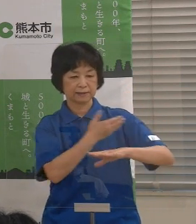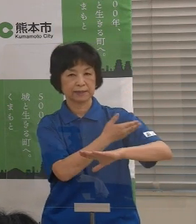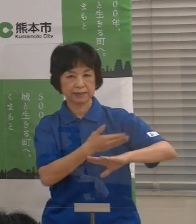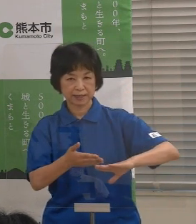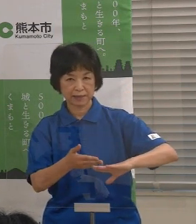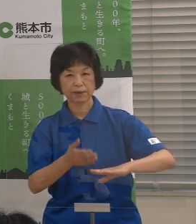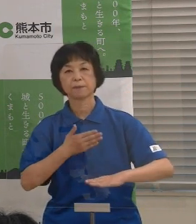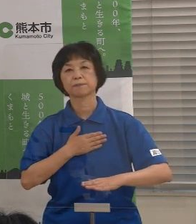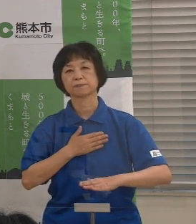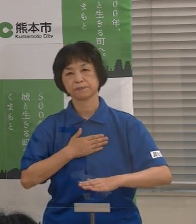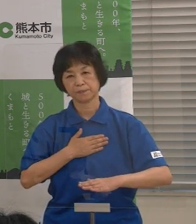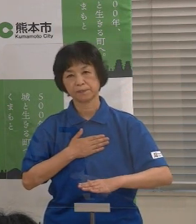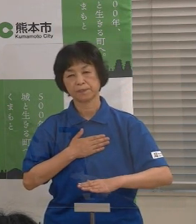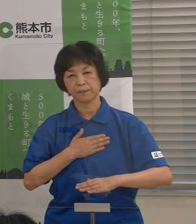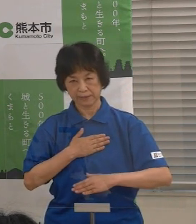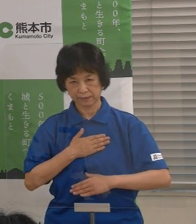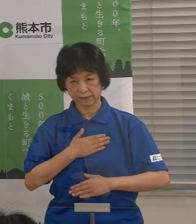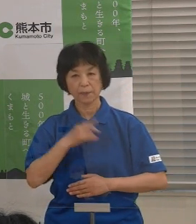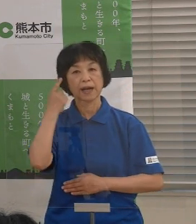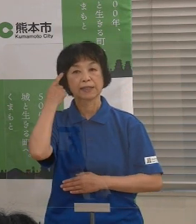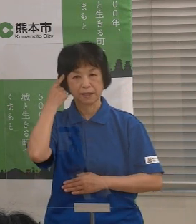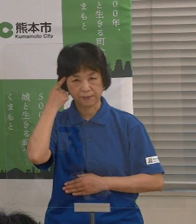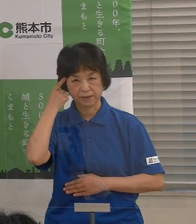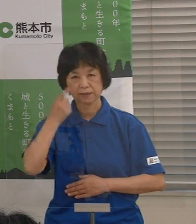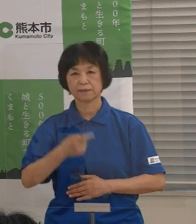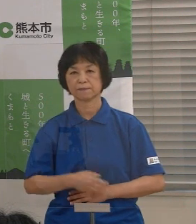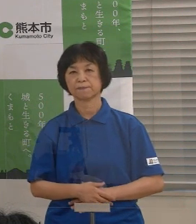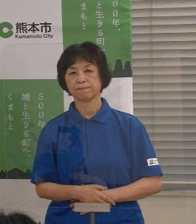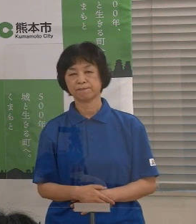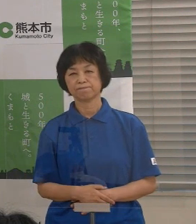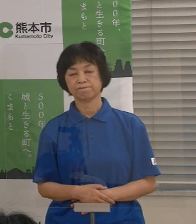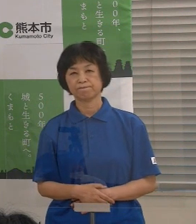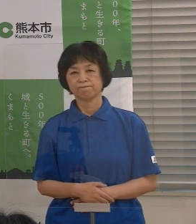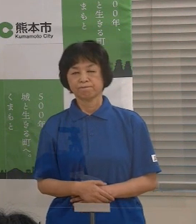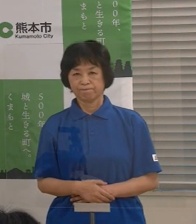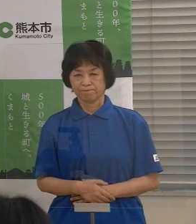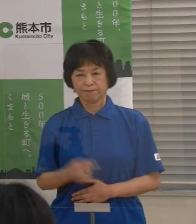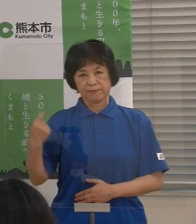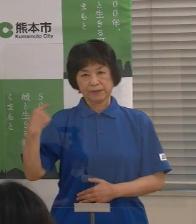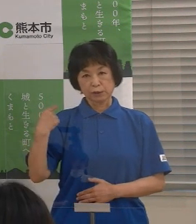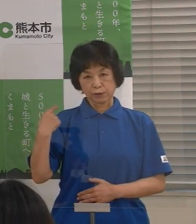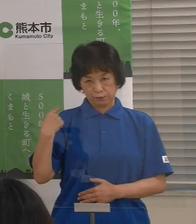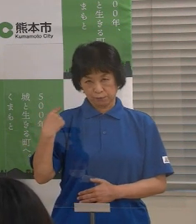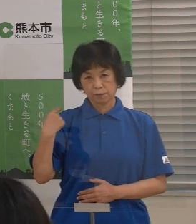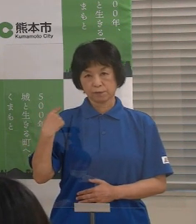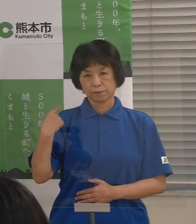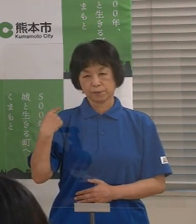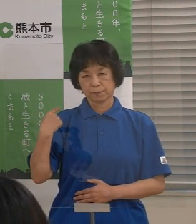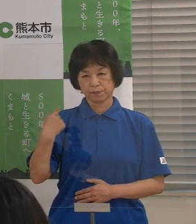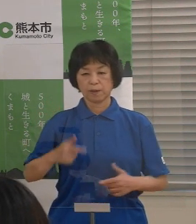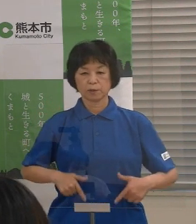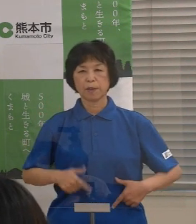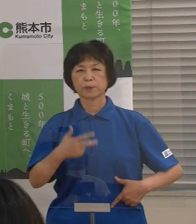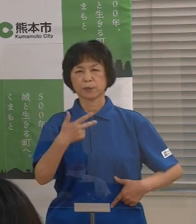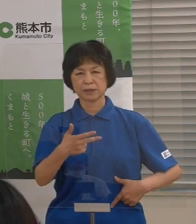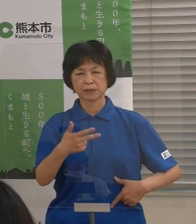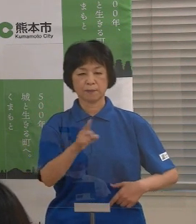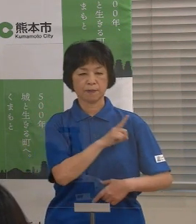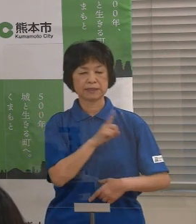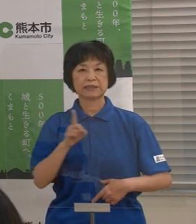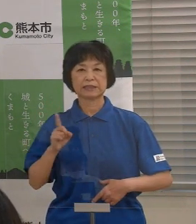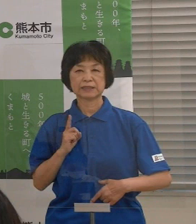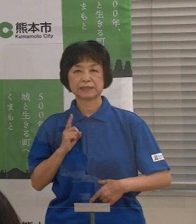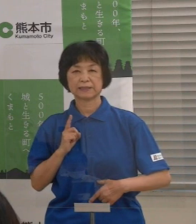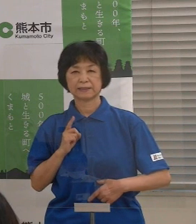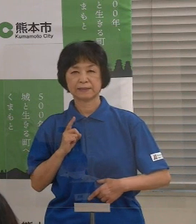ありということで考えているところです。まあ、昨日本市において1日で